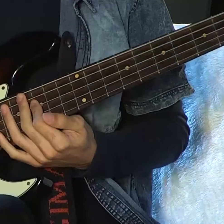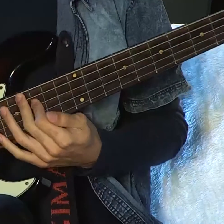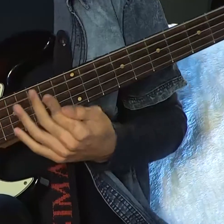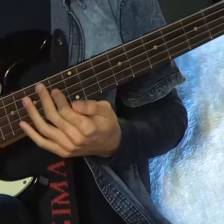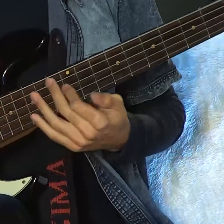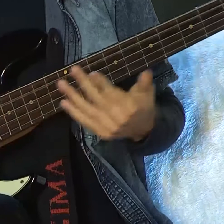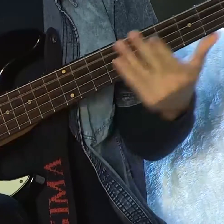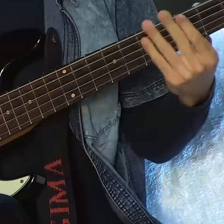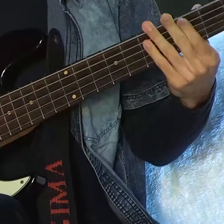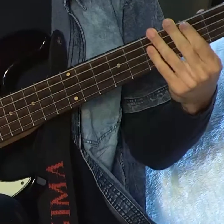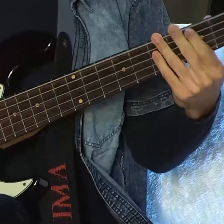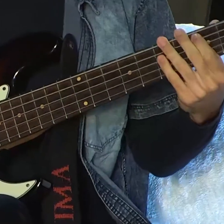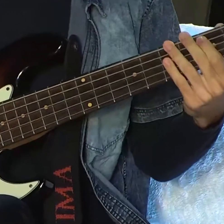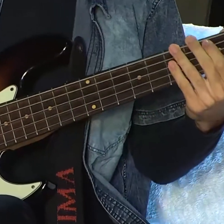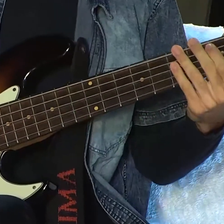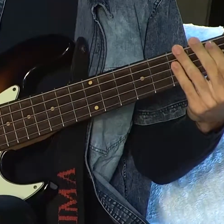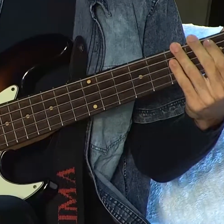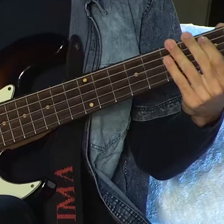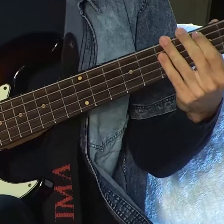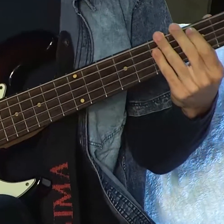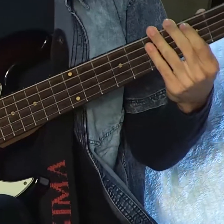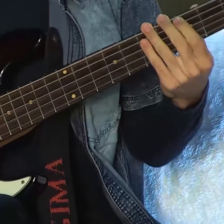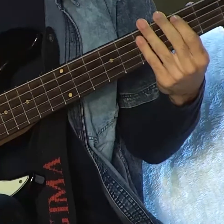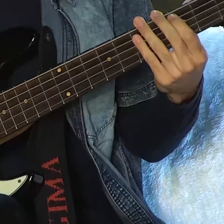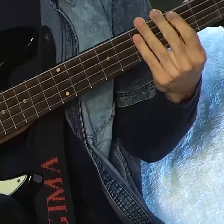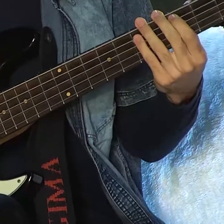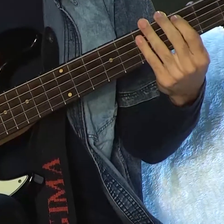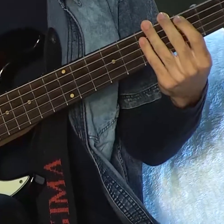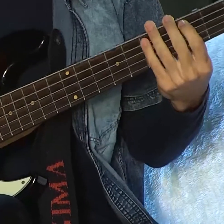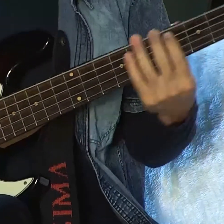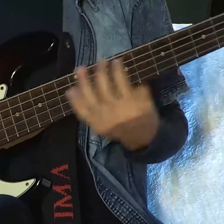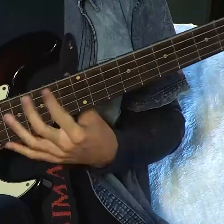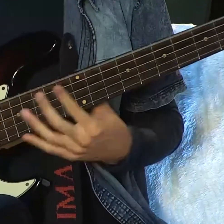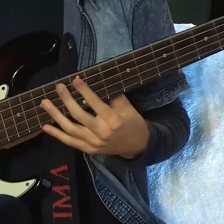vivo comerás. Do Espírito